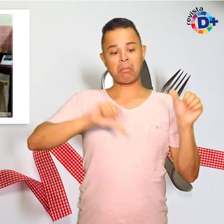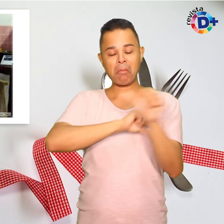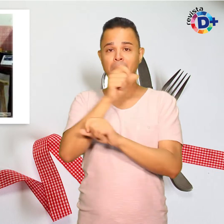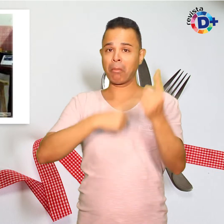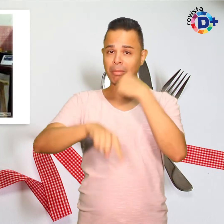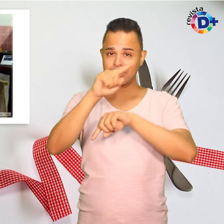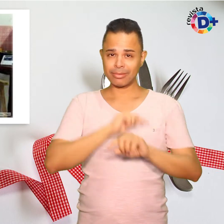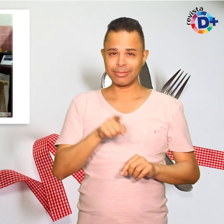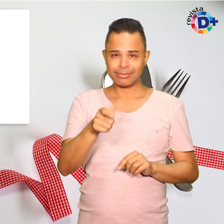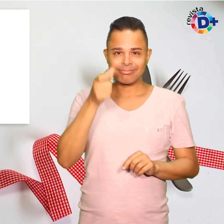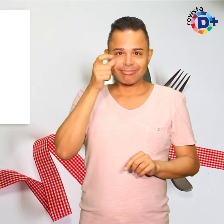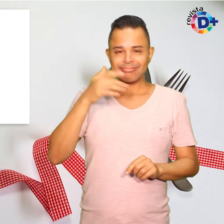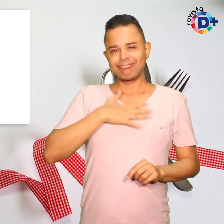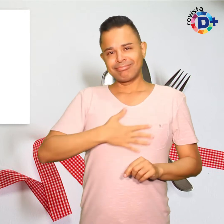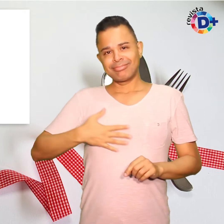achou da atitude desses amigos